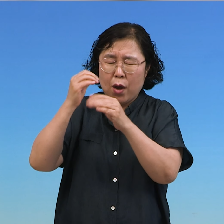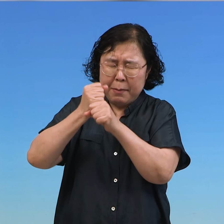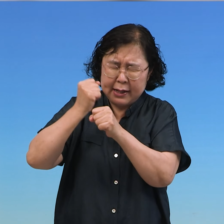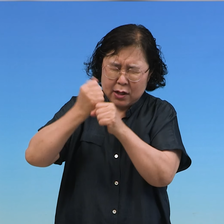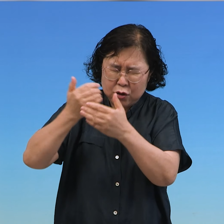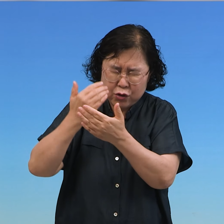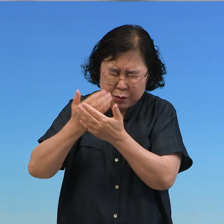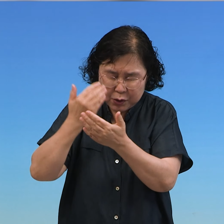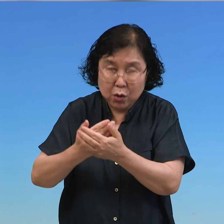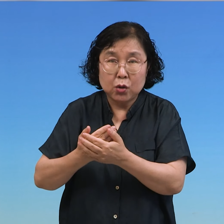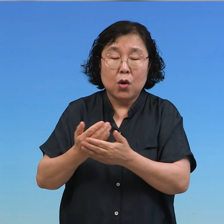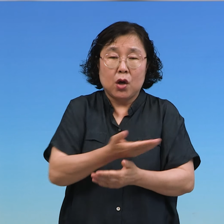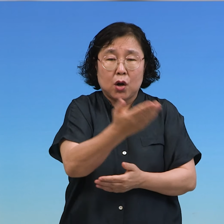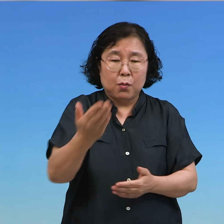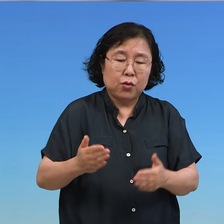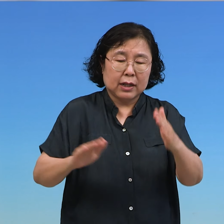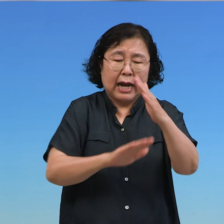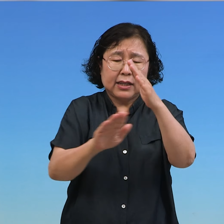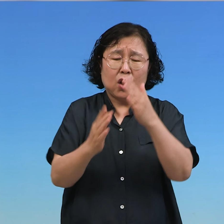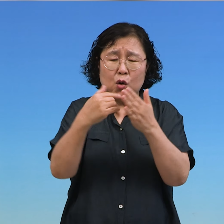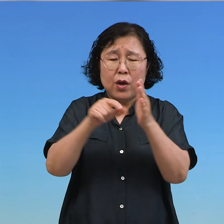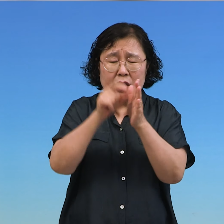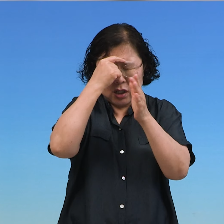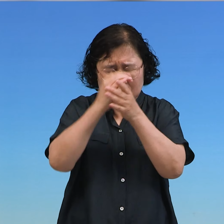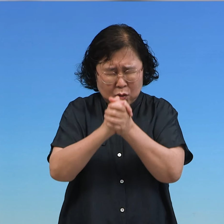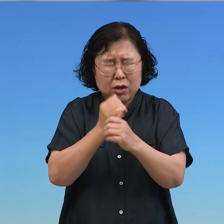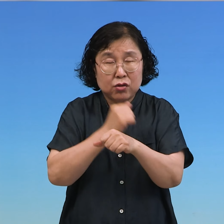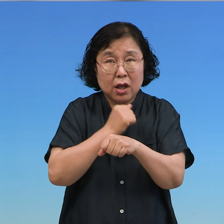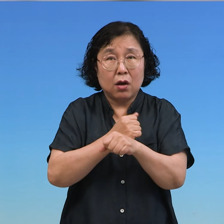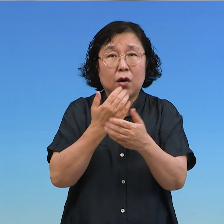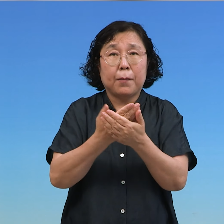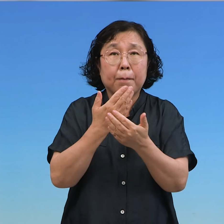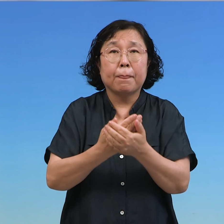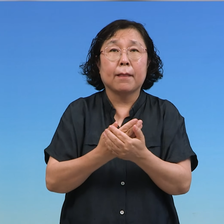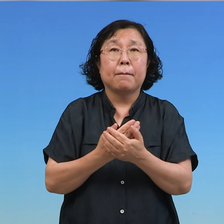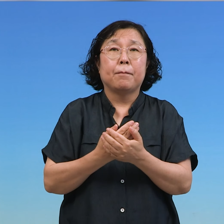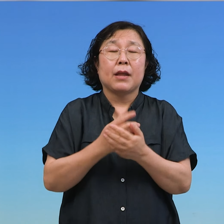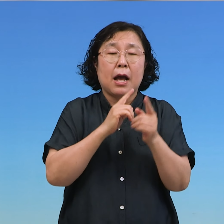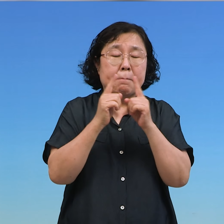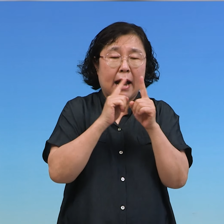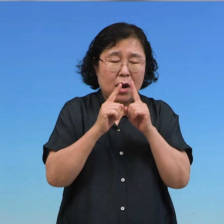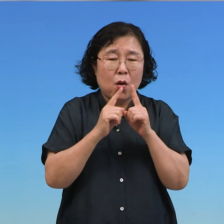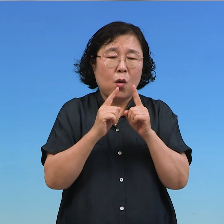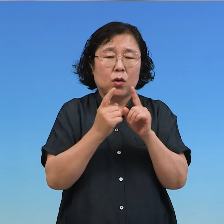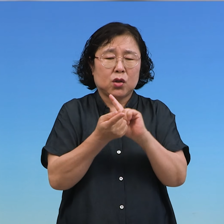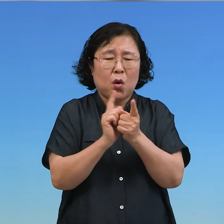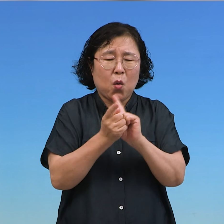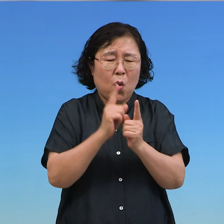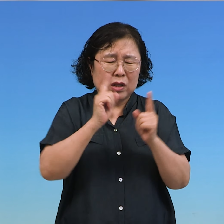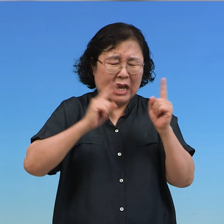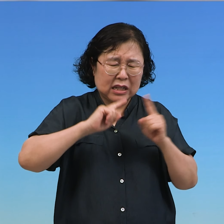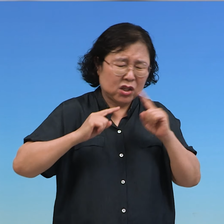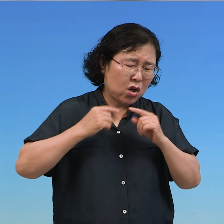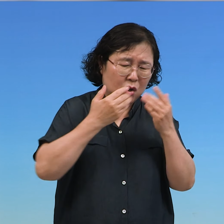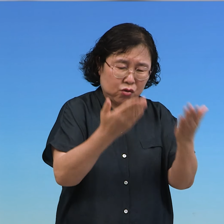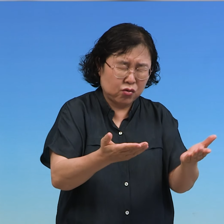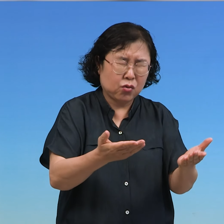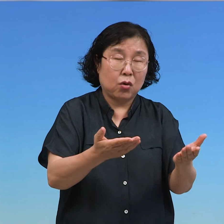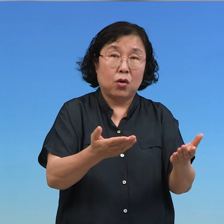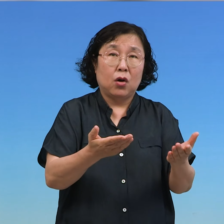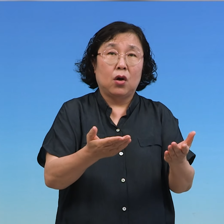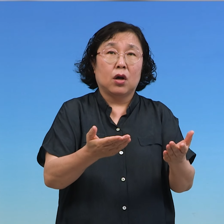주옵소서 여러분 가정을 위해 기도해야 돼요 둘 중에 하나예요 말로 배우자에게 상처 주고 자녀에게